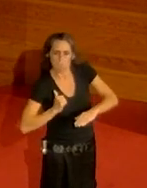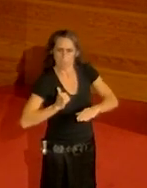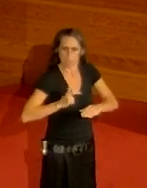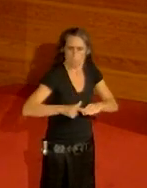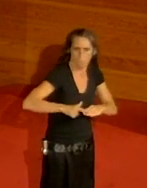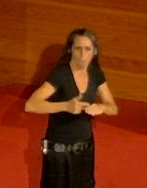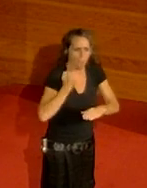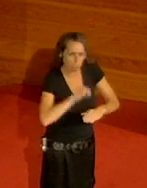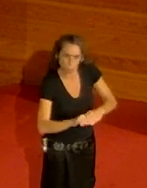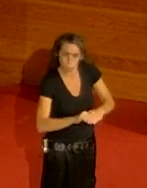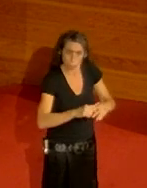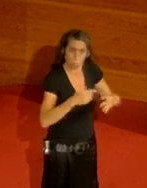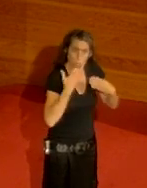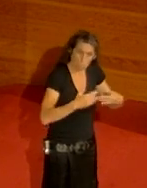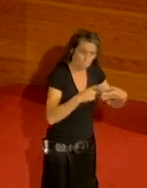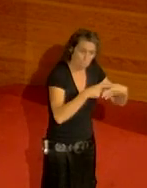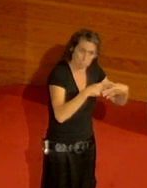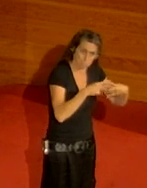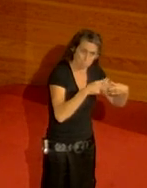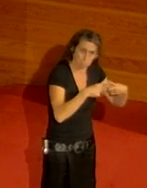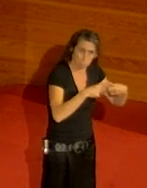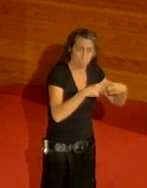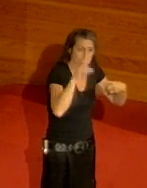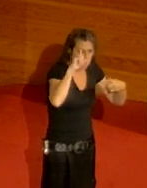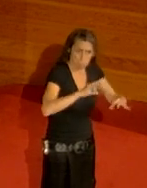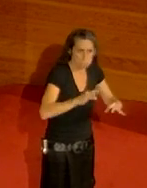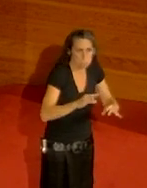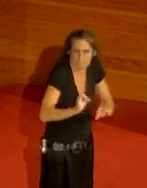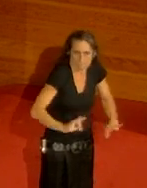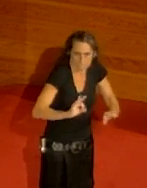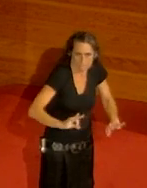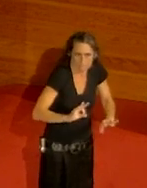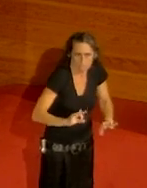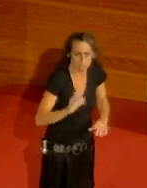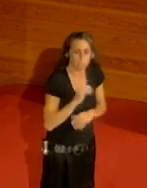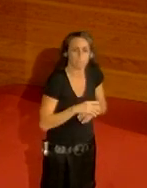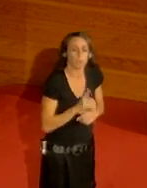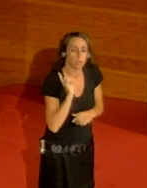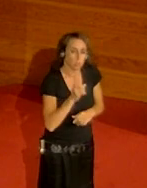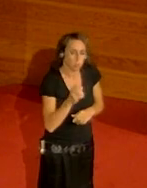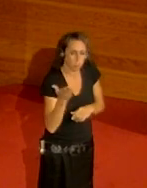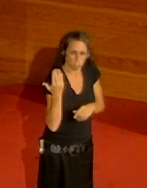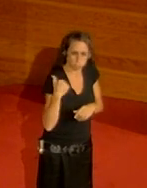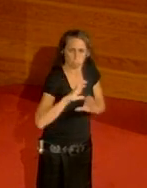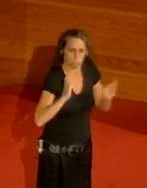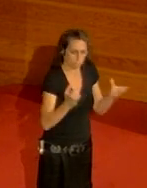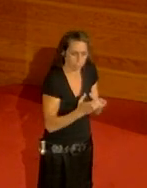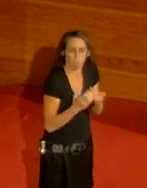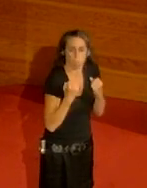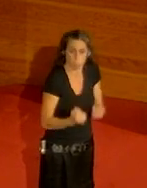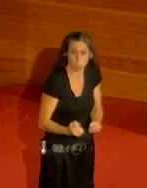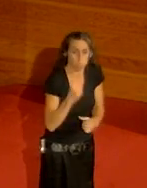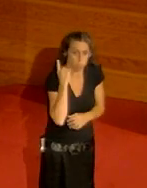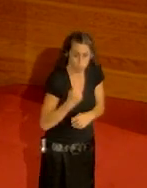como ministro de interior Y como dice Primer Ministro a Ariel que es el líder de uno de los partidos Ultra ortodoxos